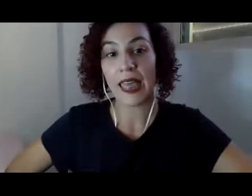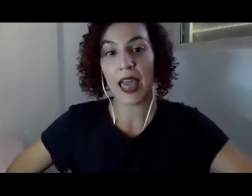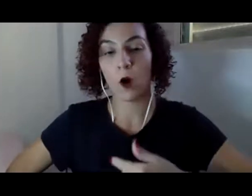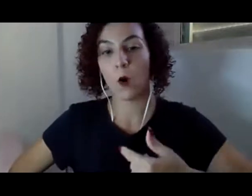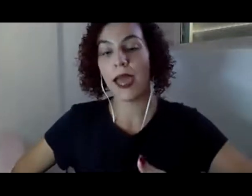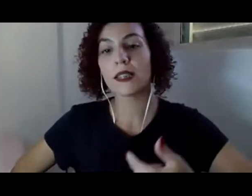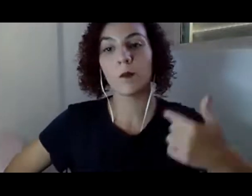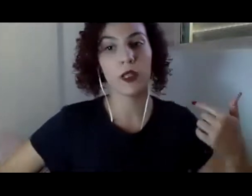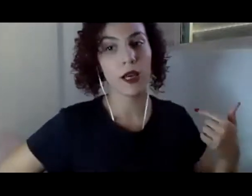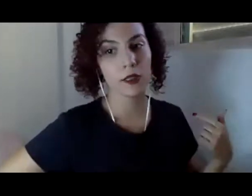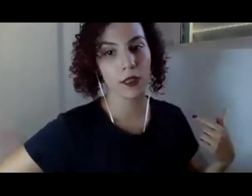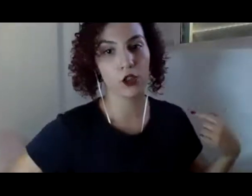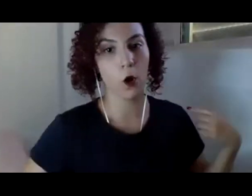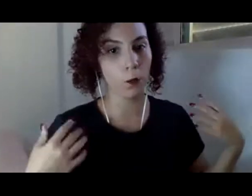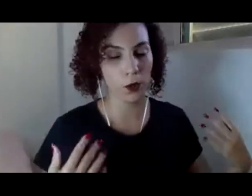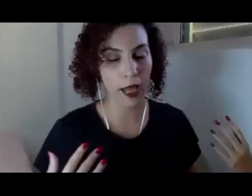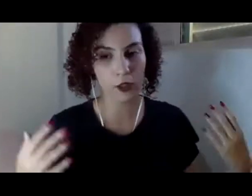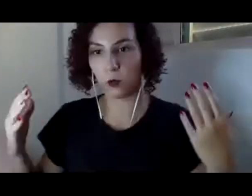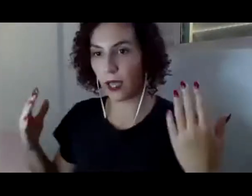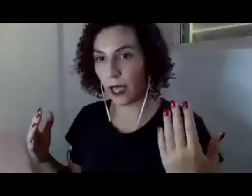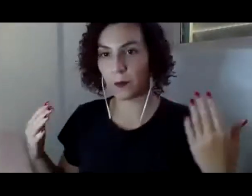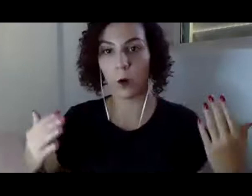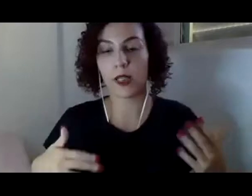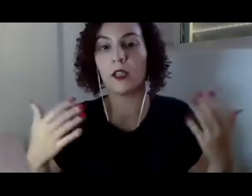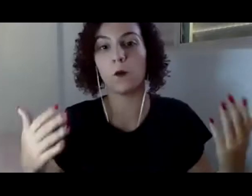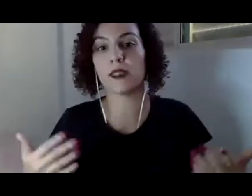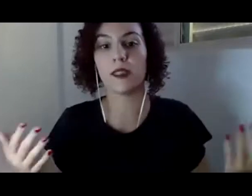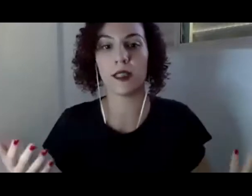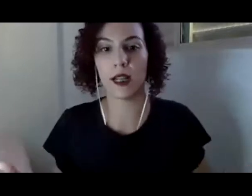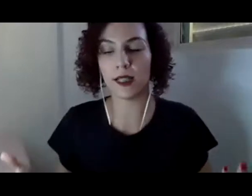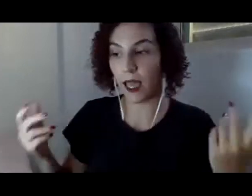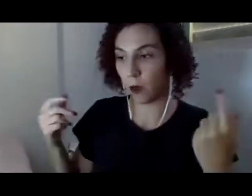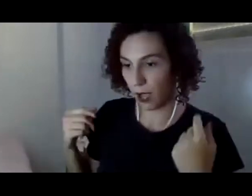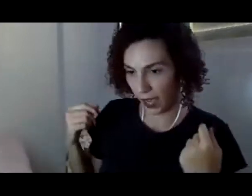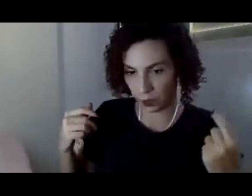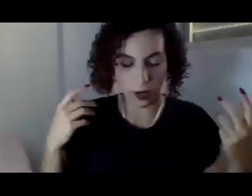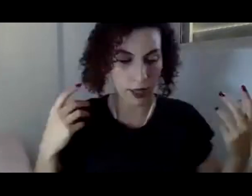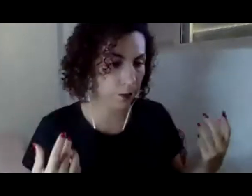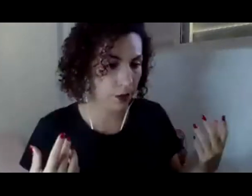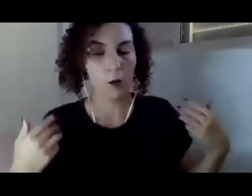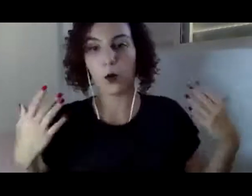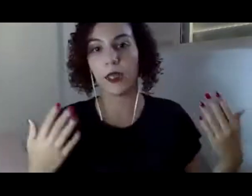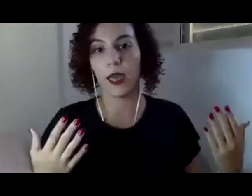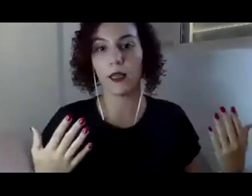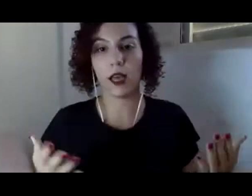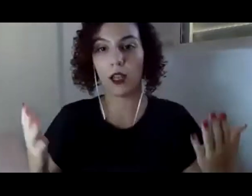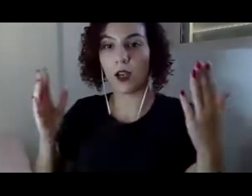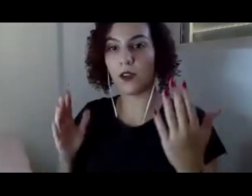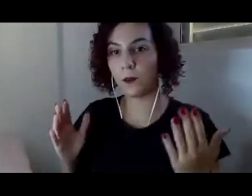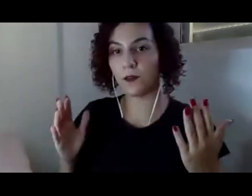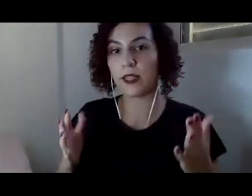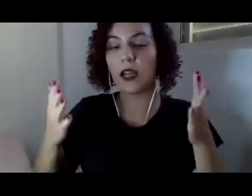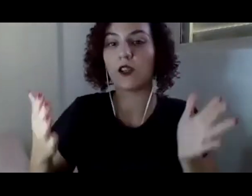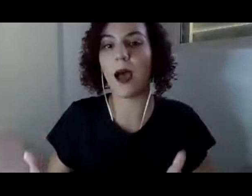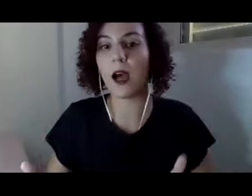E aí, com essa mudança de ombro, né, de um lugar para o outro, ela não precisa sinalizar, é o macaco. Porque ela já